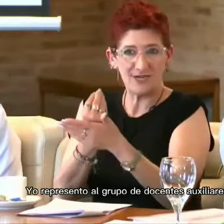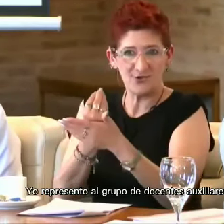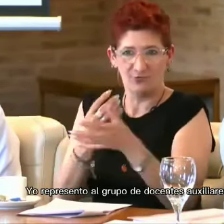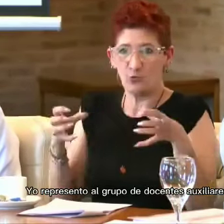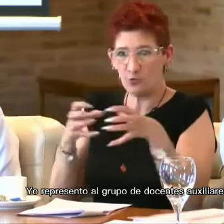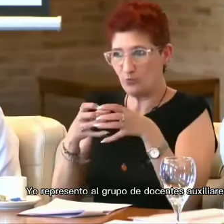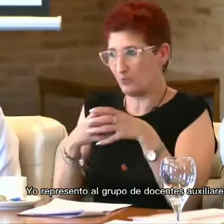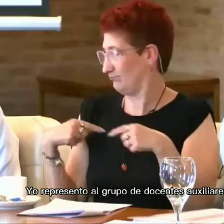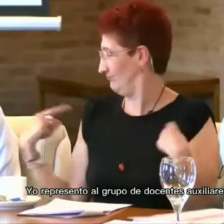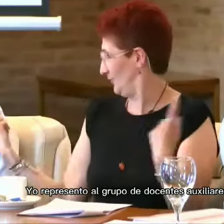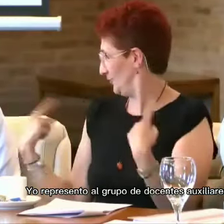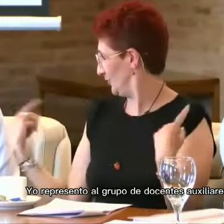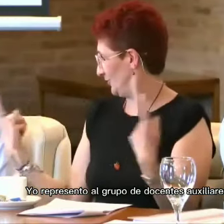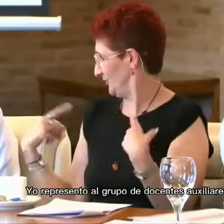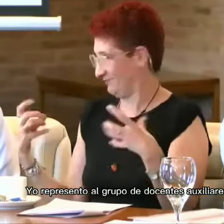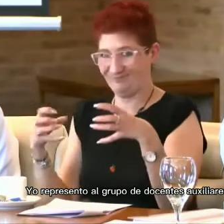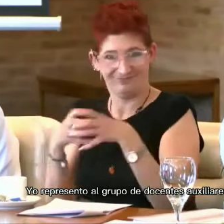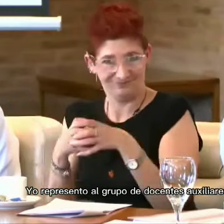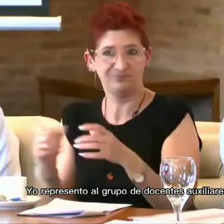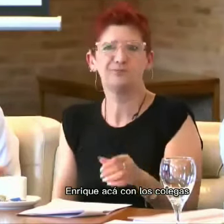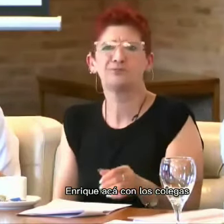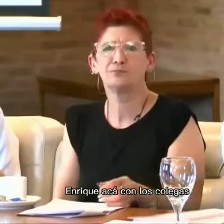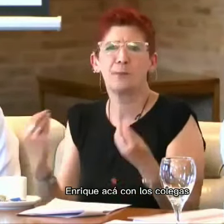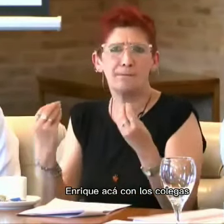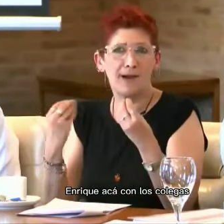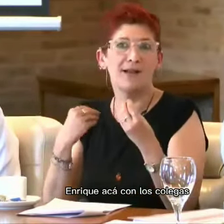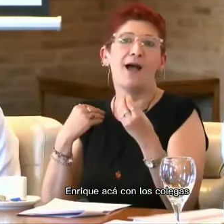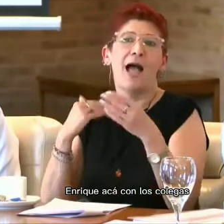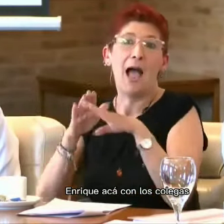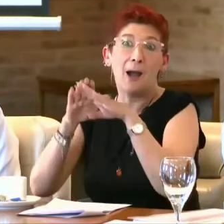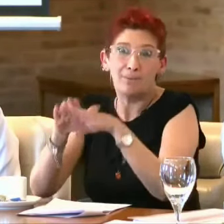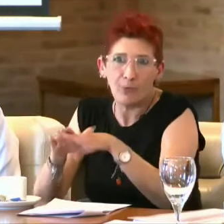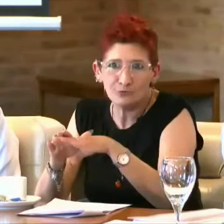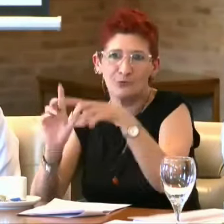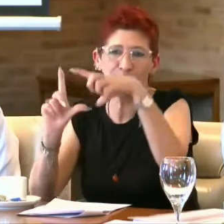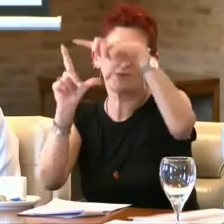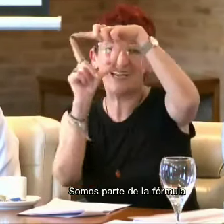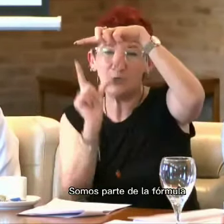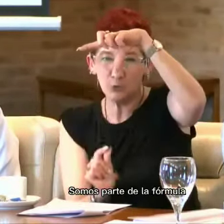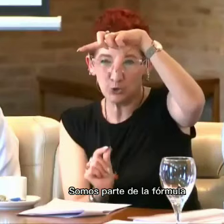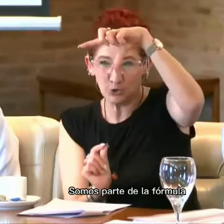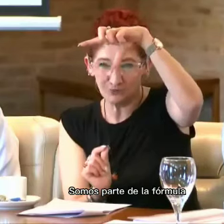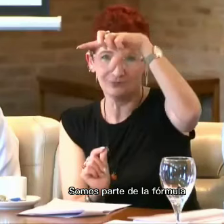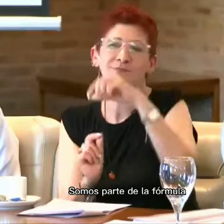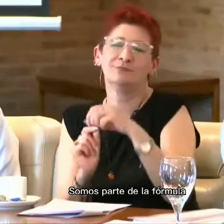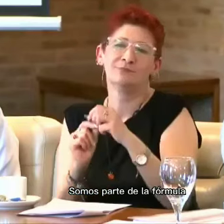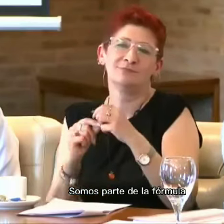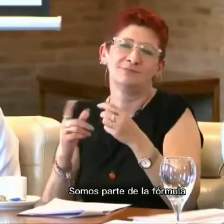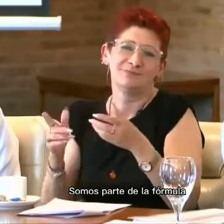represento al grupo de docentes auxiliares, ¿sí? Enrique, acá con los colegas. Y apoyo somos parte de la